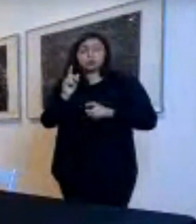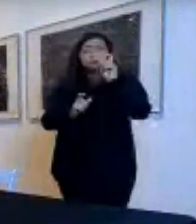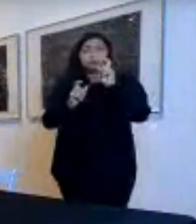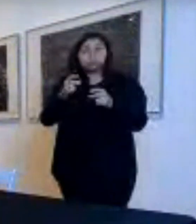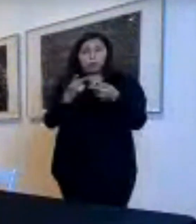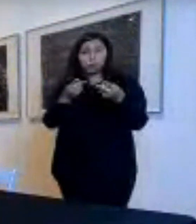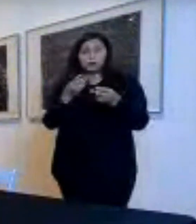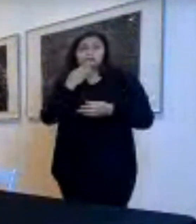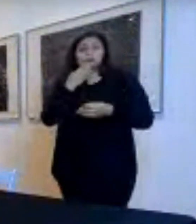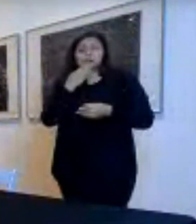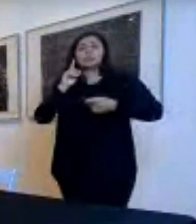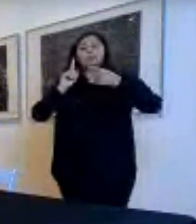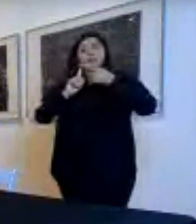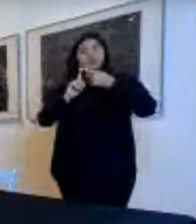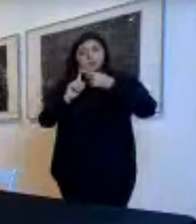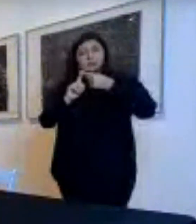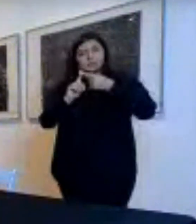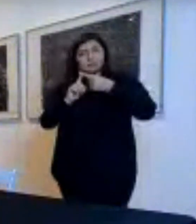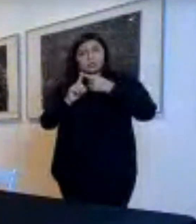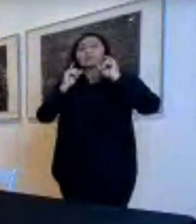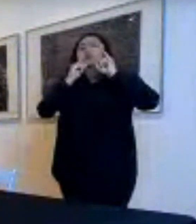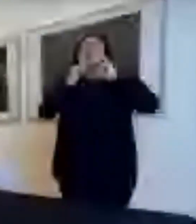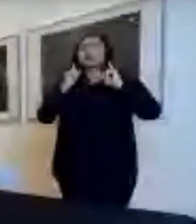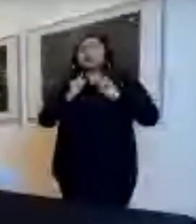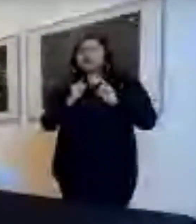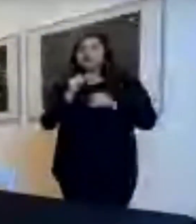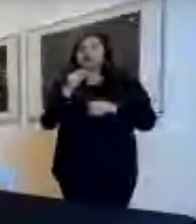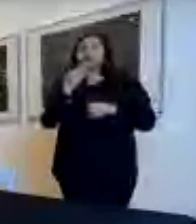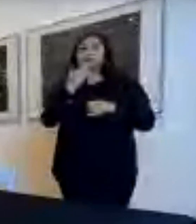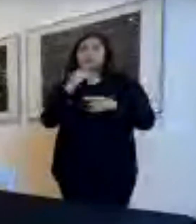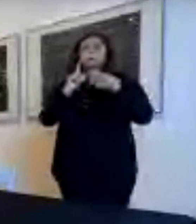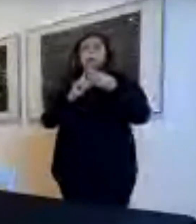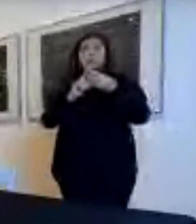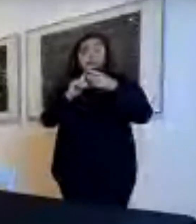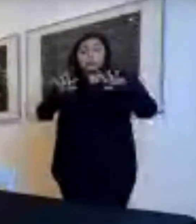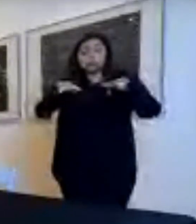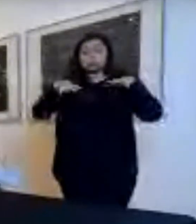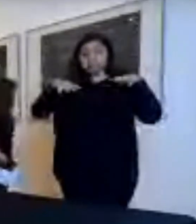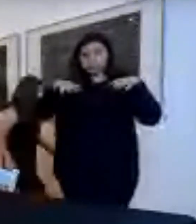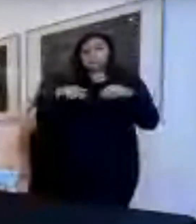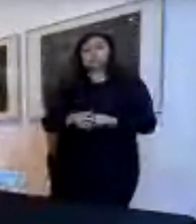quiere ser partícipe, y esta es una forma también de hacerlos partícipes de este seminario.